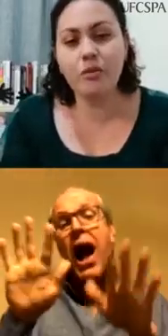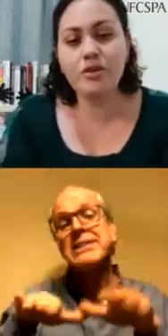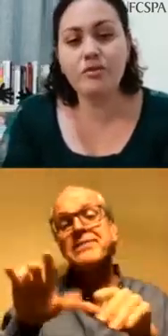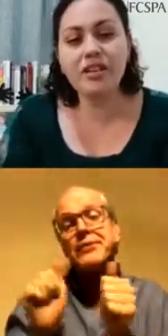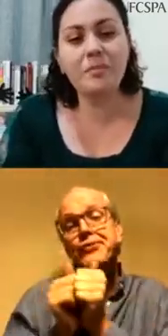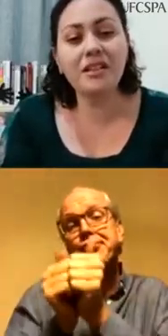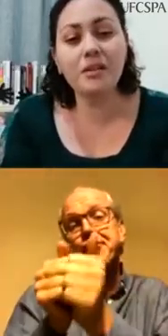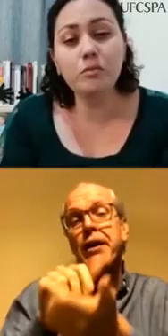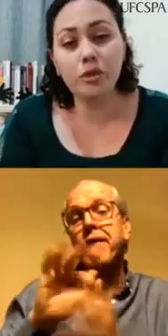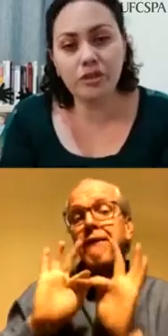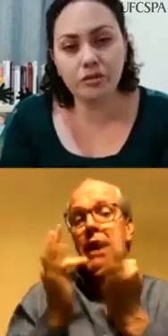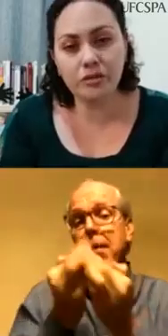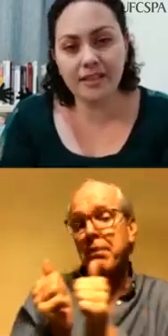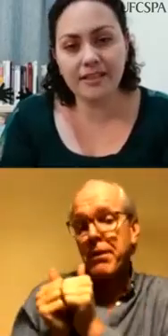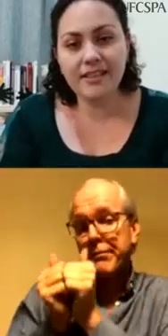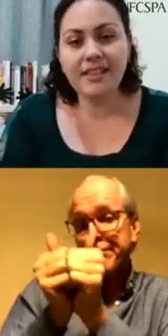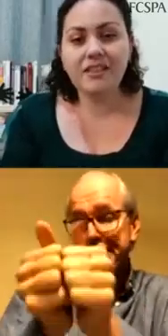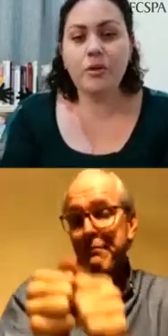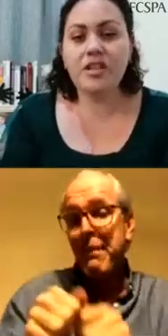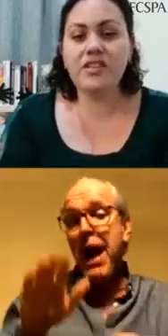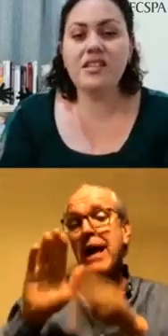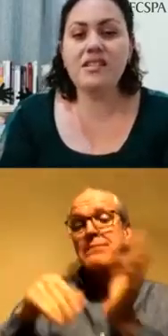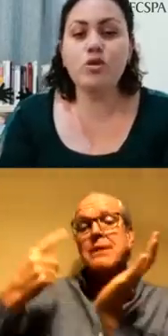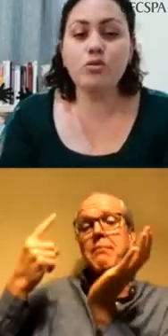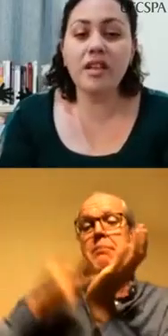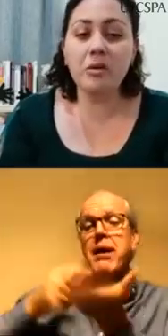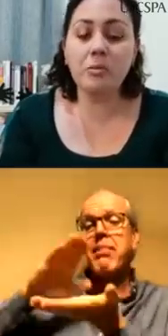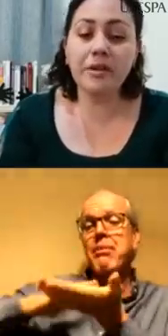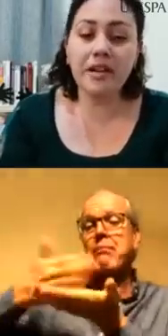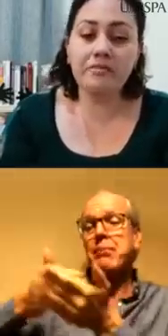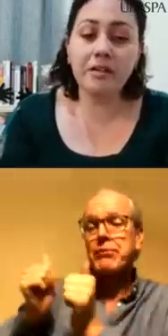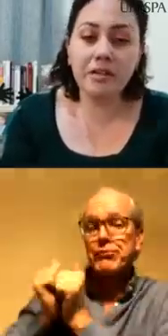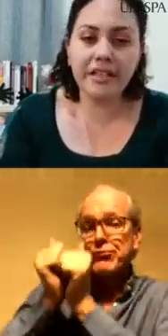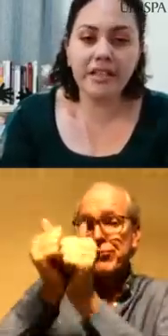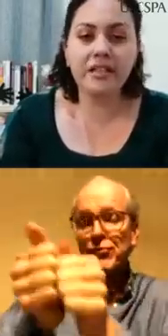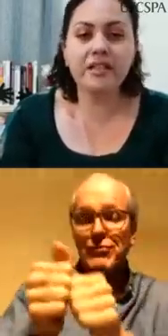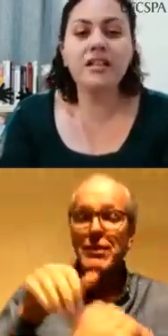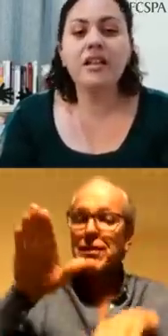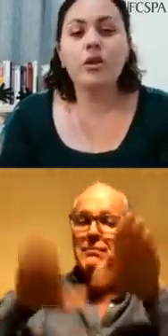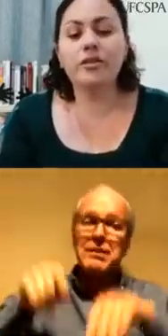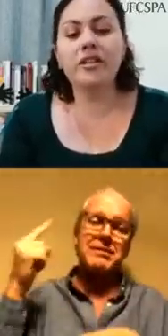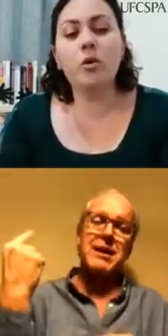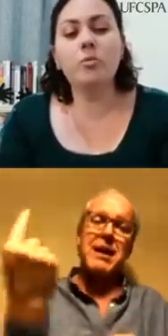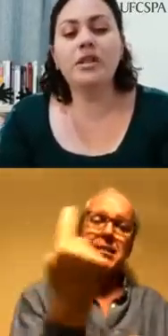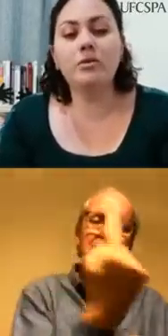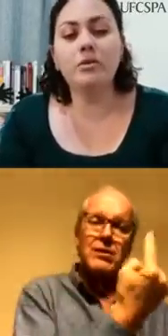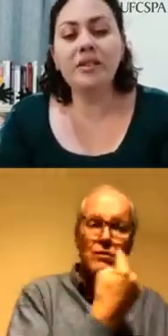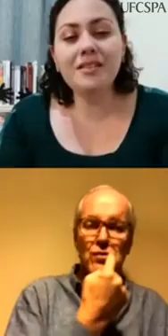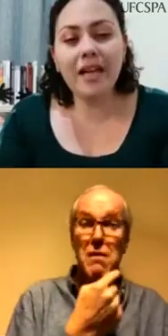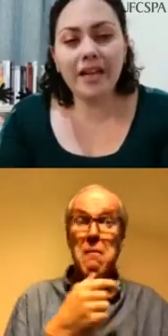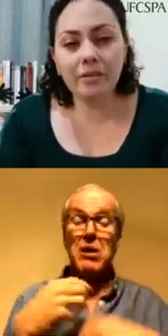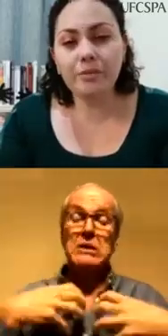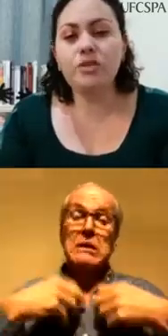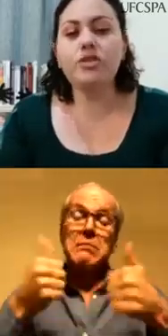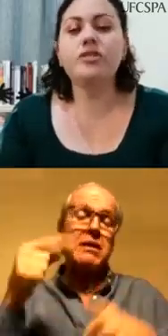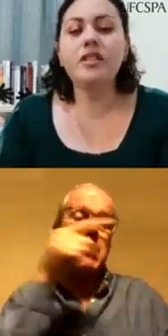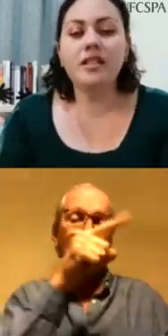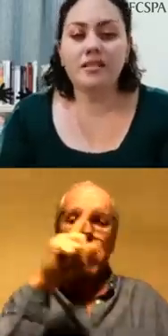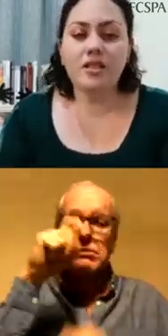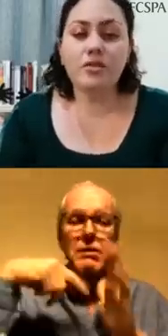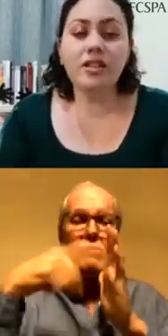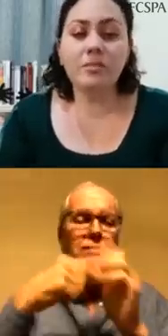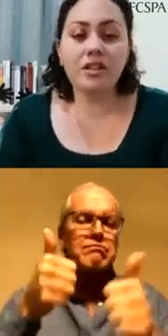escrever, então isso vai depender muito, né? Então, às vezes, tem que acompanhar a família, ou tem que combinar com algum